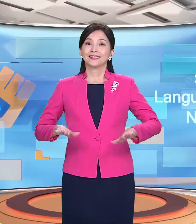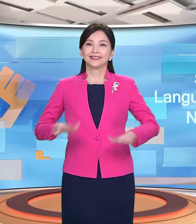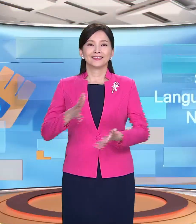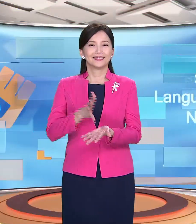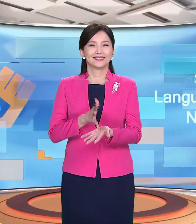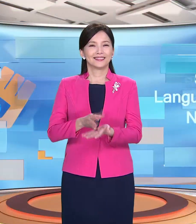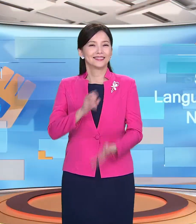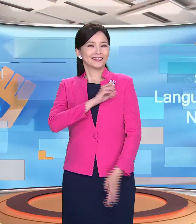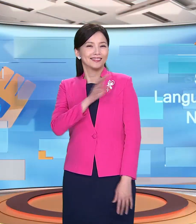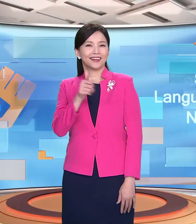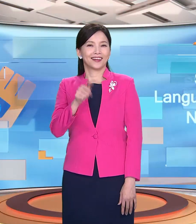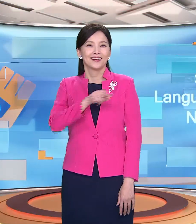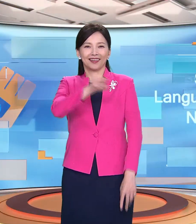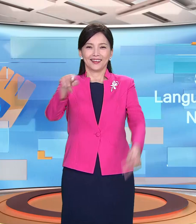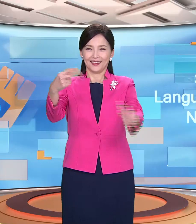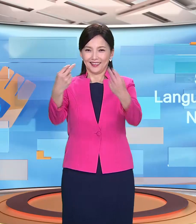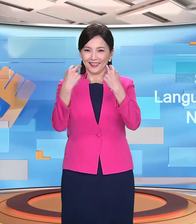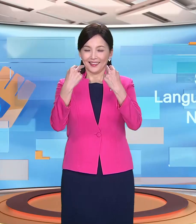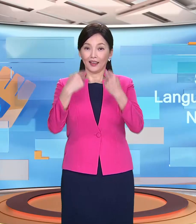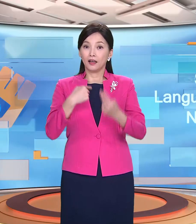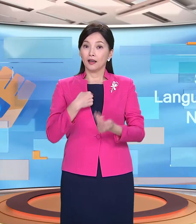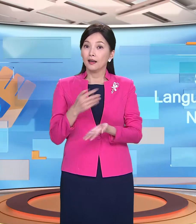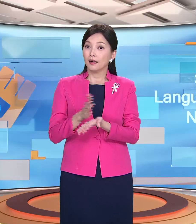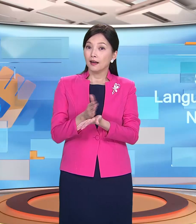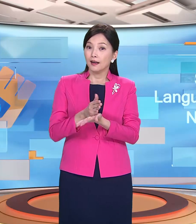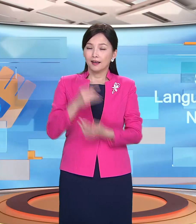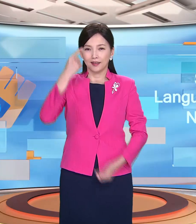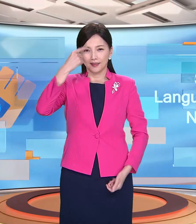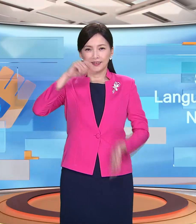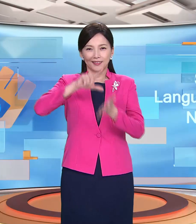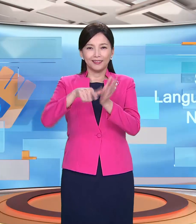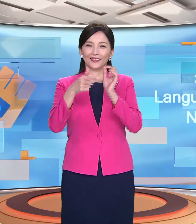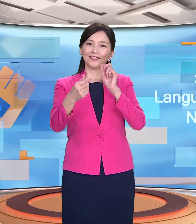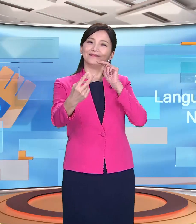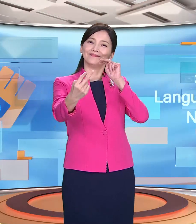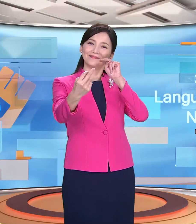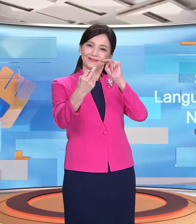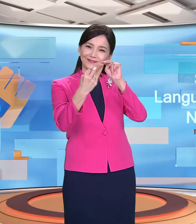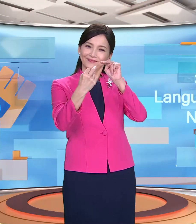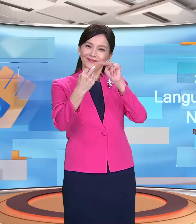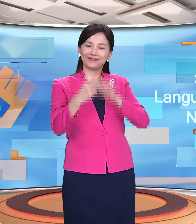感谢您收看这一节的公视手语新闻，我是王小舒，明天同一时间再会。